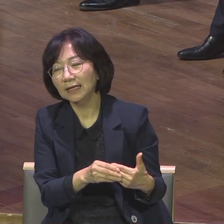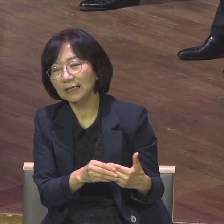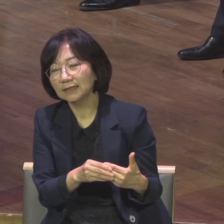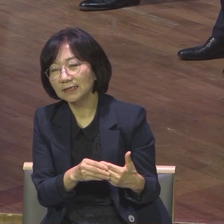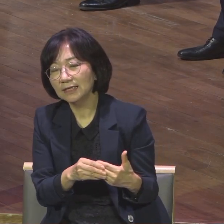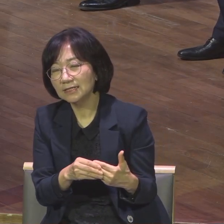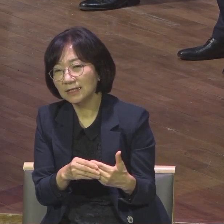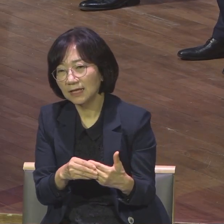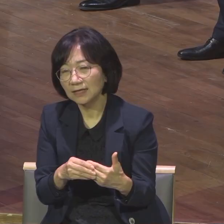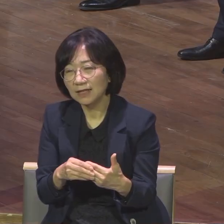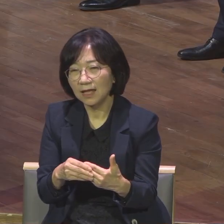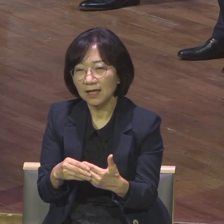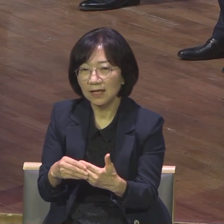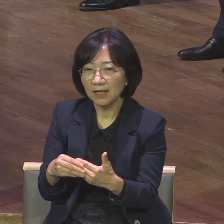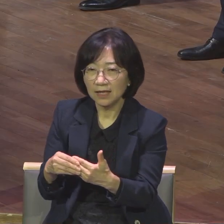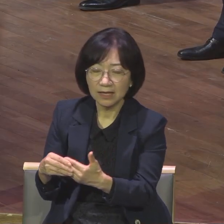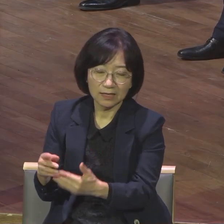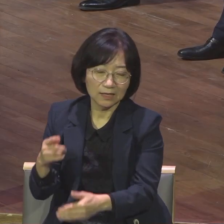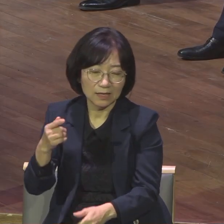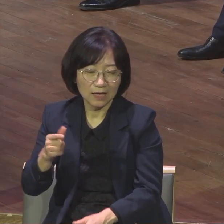우리 이끄시네